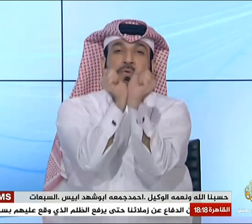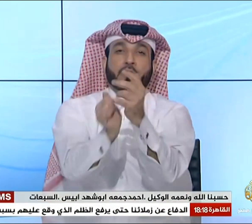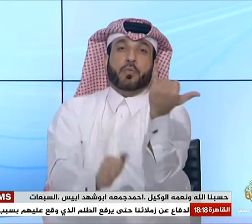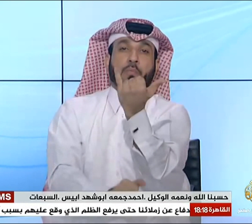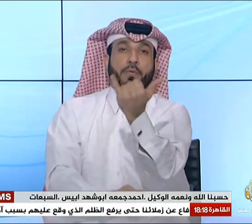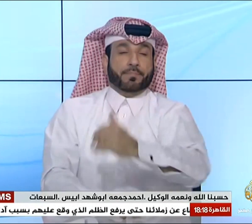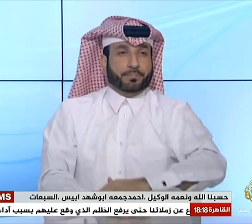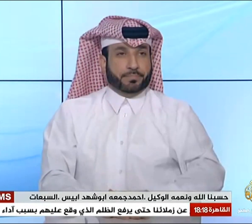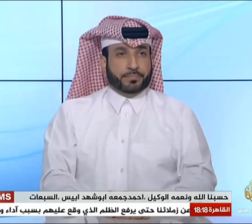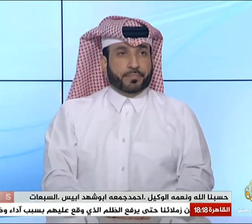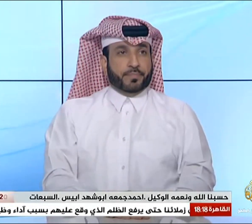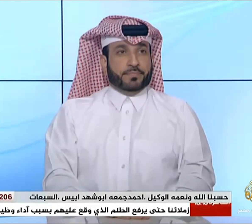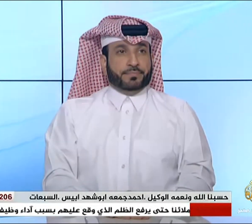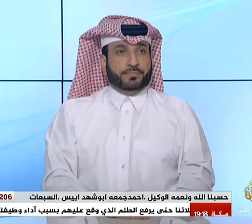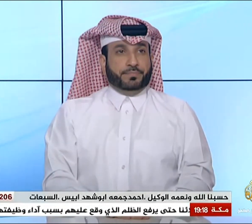الثوره